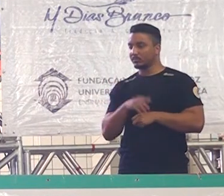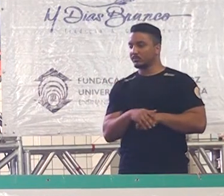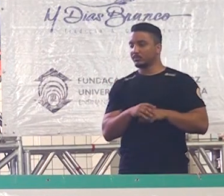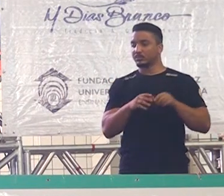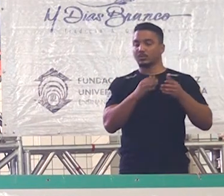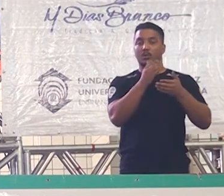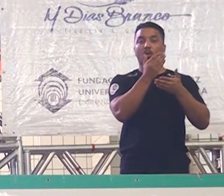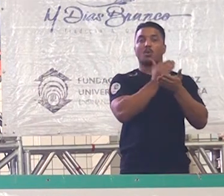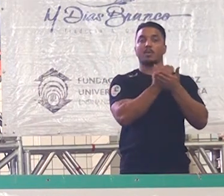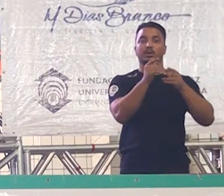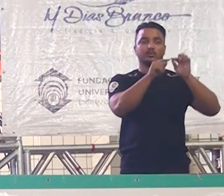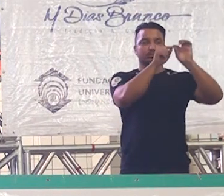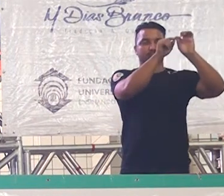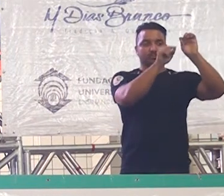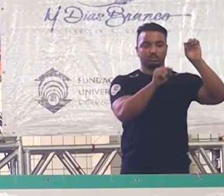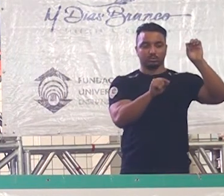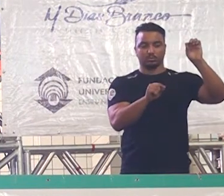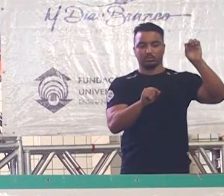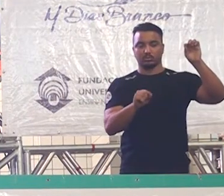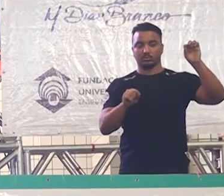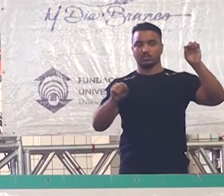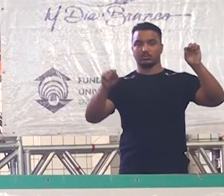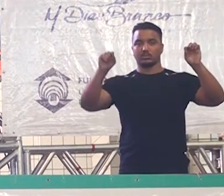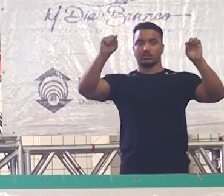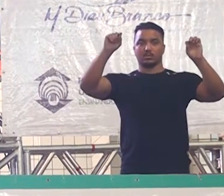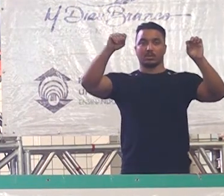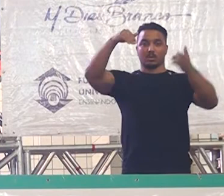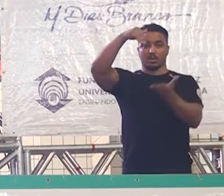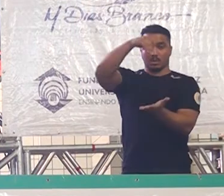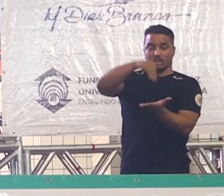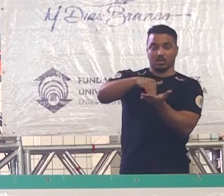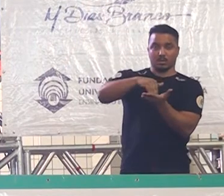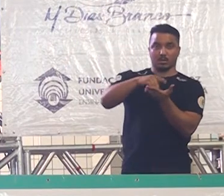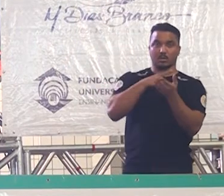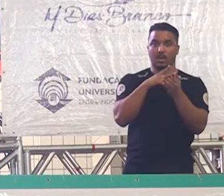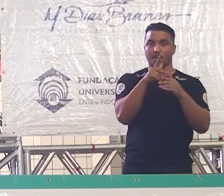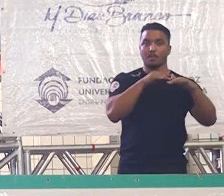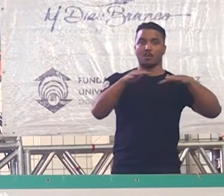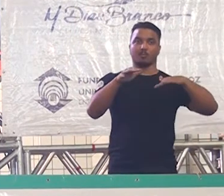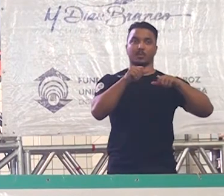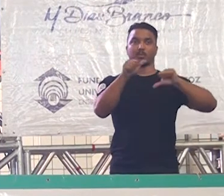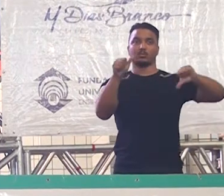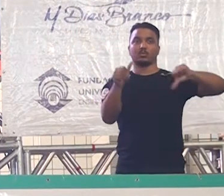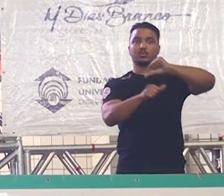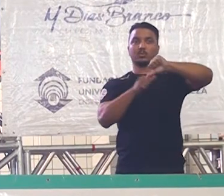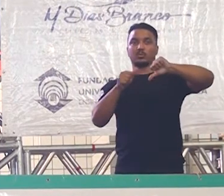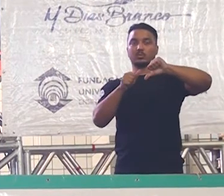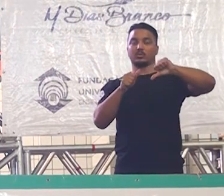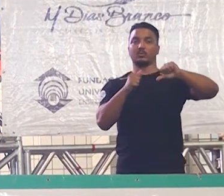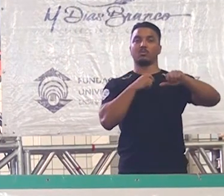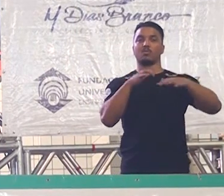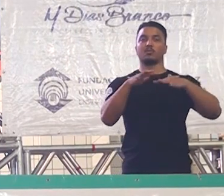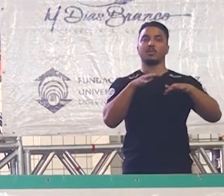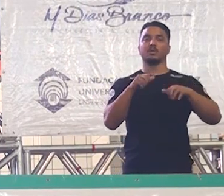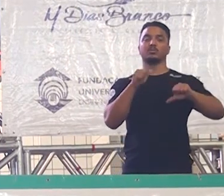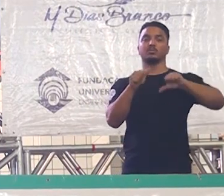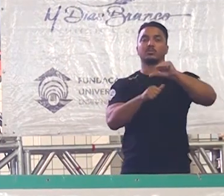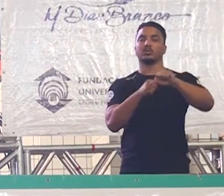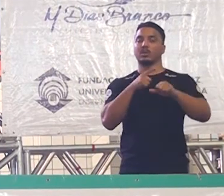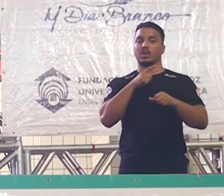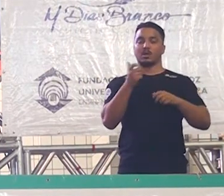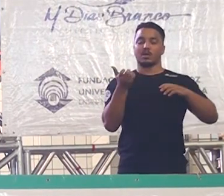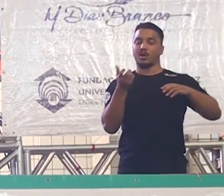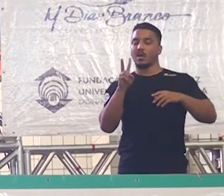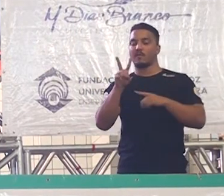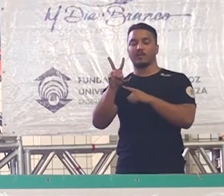descendo, depois ele para de descer para subir. Ele mudou o sentido do movimento. Quando ele muda o sentido do movimento, eu tenho